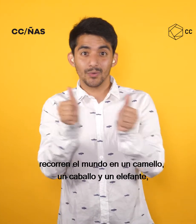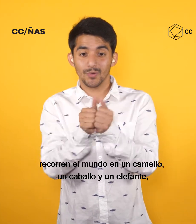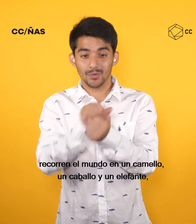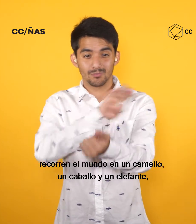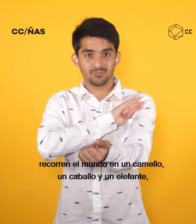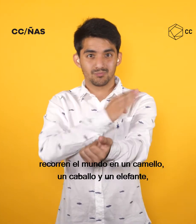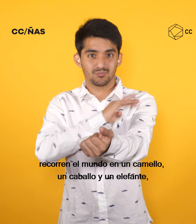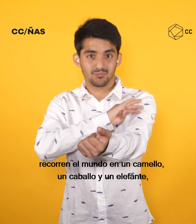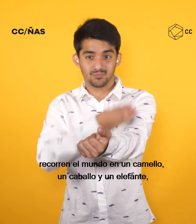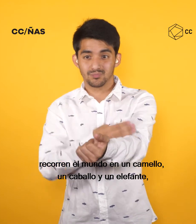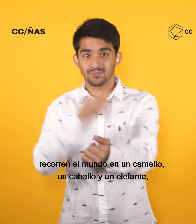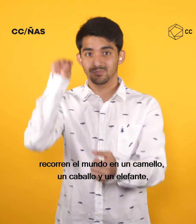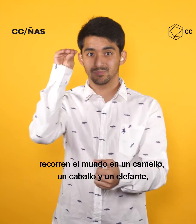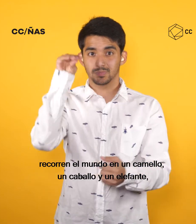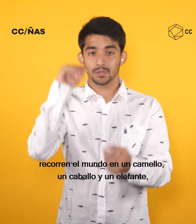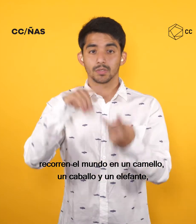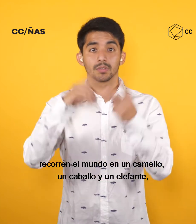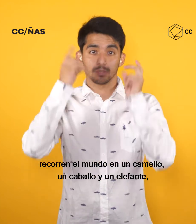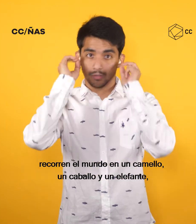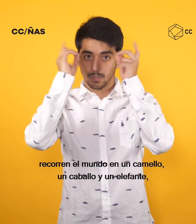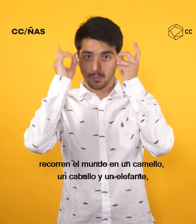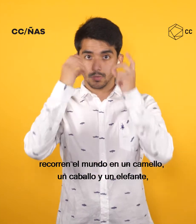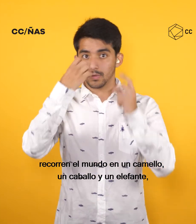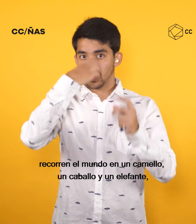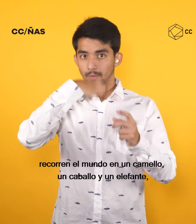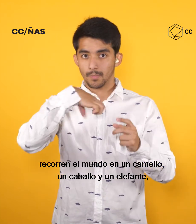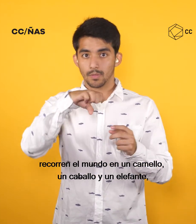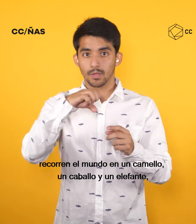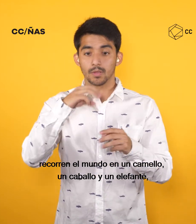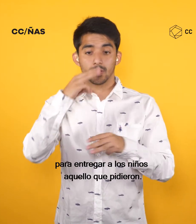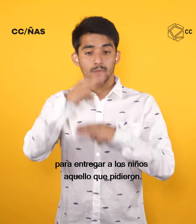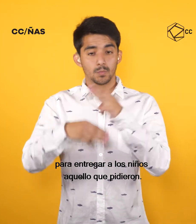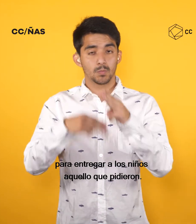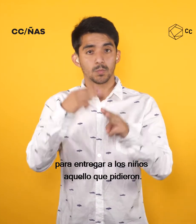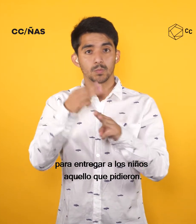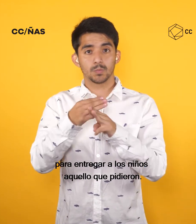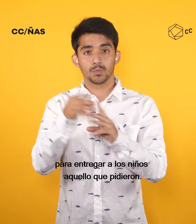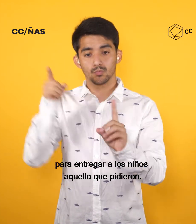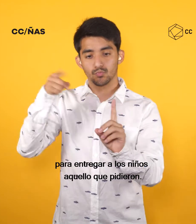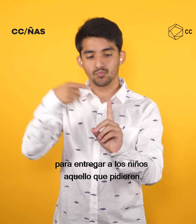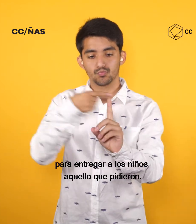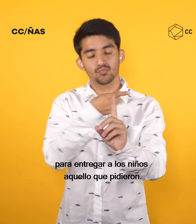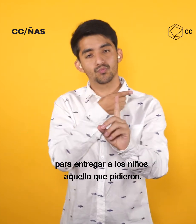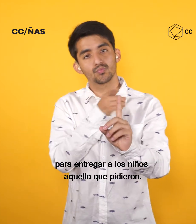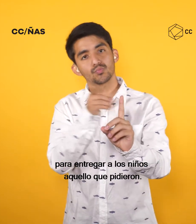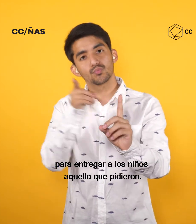recorren el mundo en un camello, un caballo y un elefante para entregar a los niños aquello que pidieron.